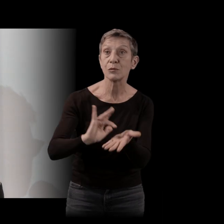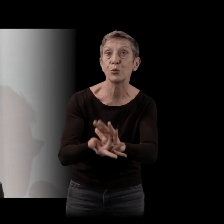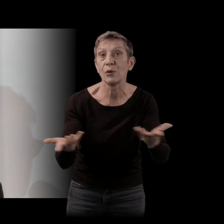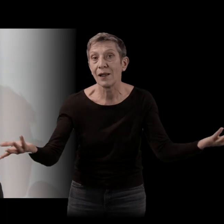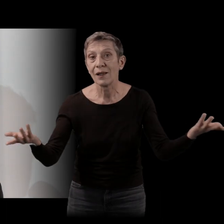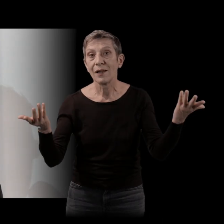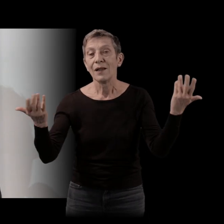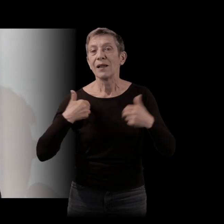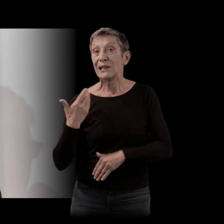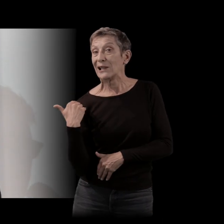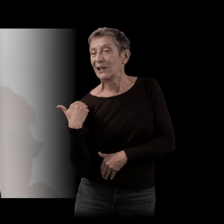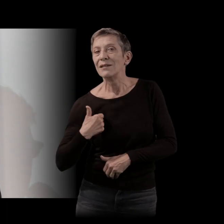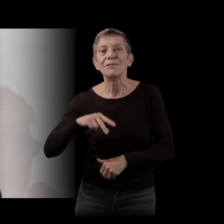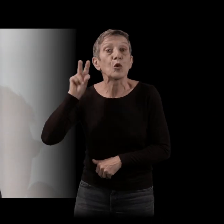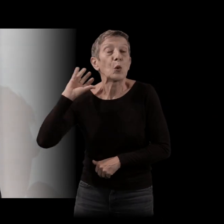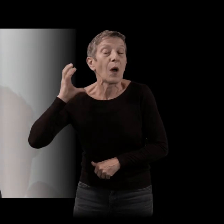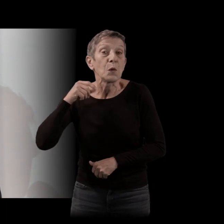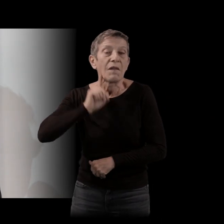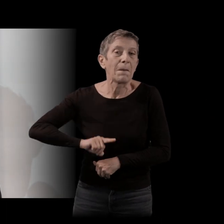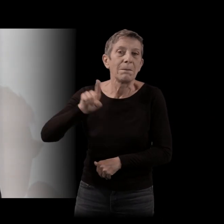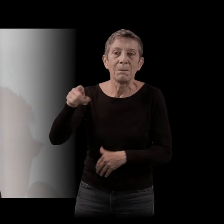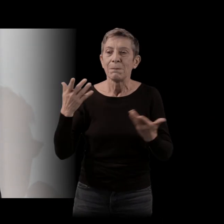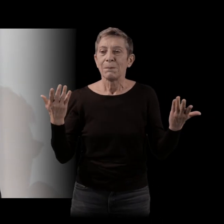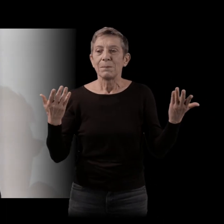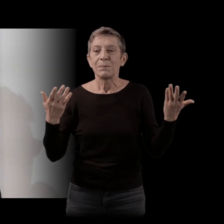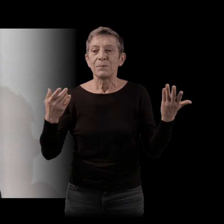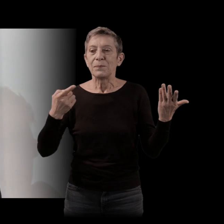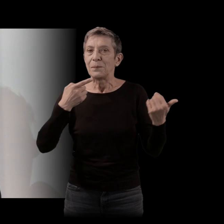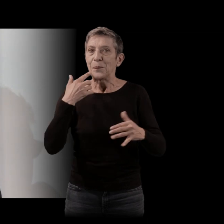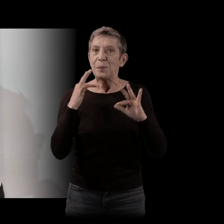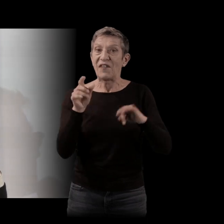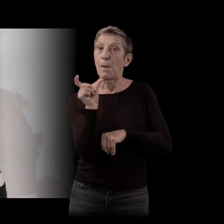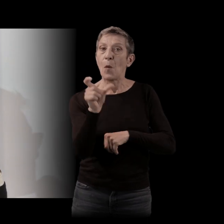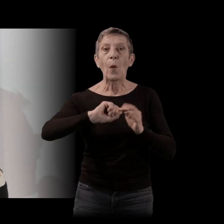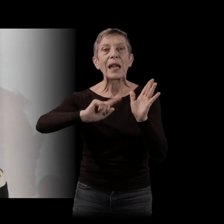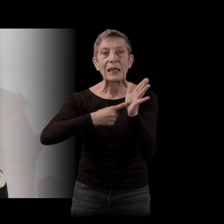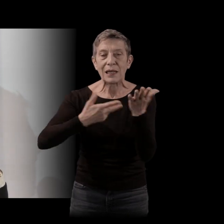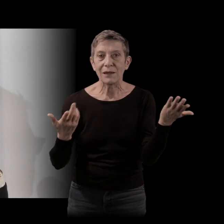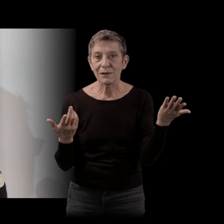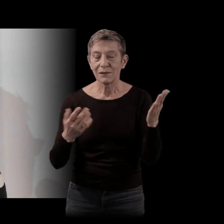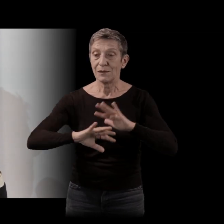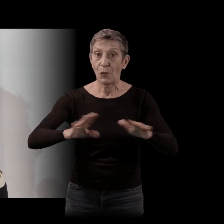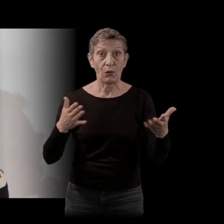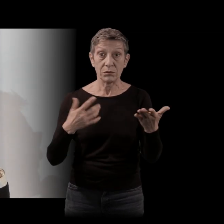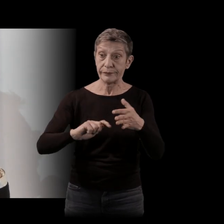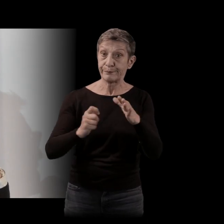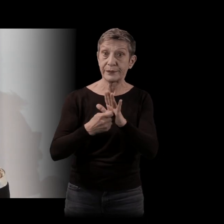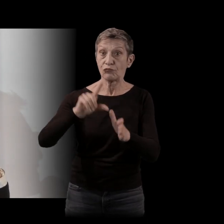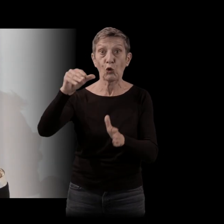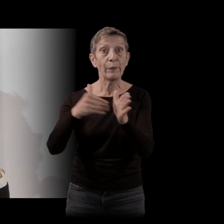Monique Cantos-Perbert qui parlait du mot éthique. À un moment, dans les années 2000, tout était éthique. C'était